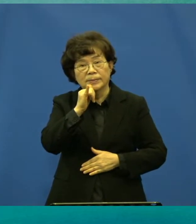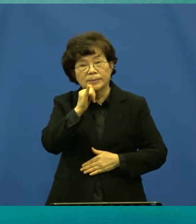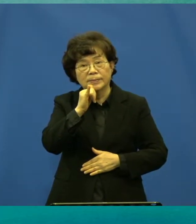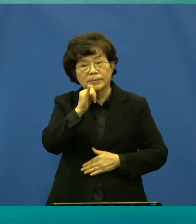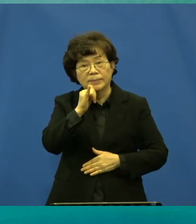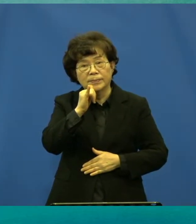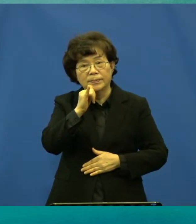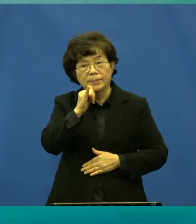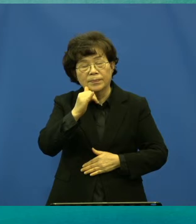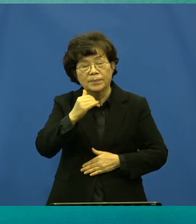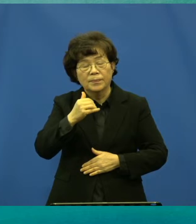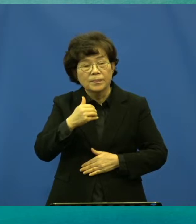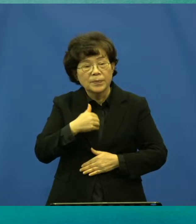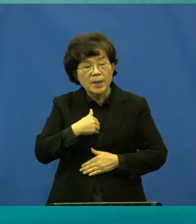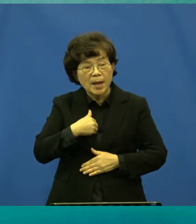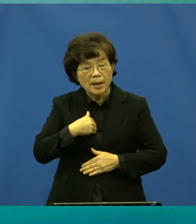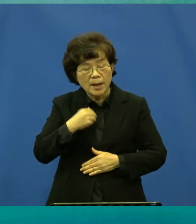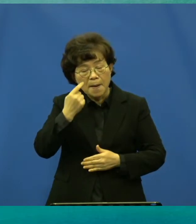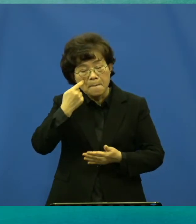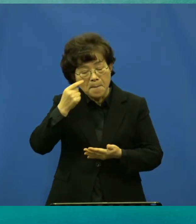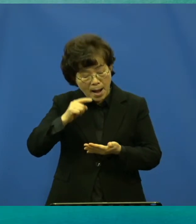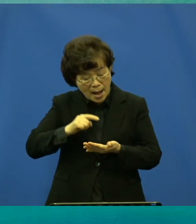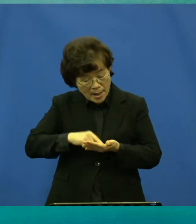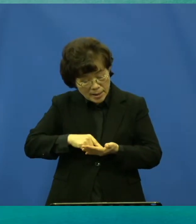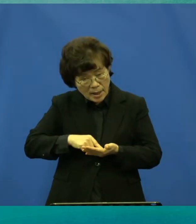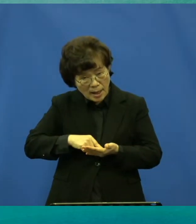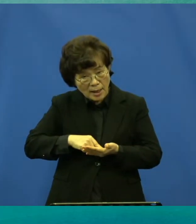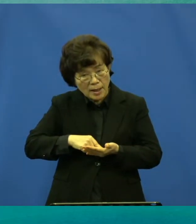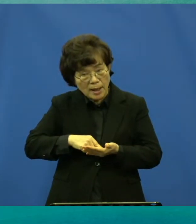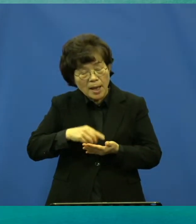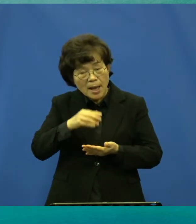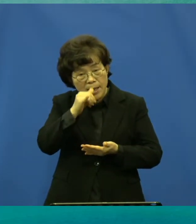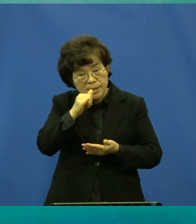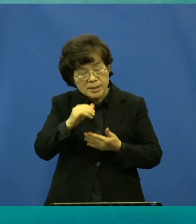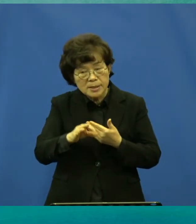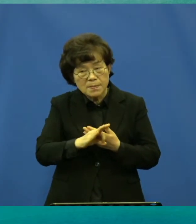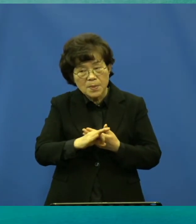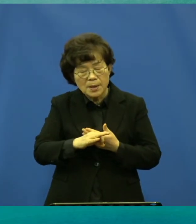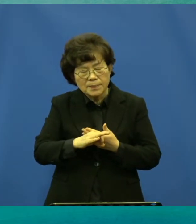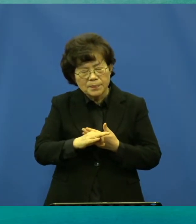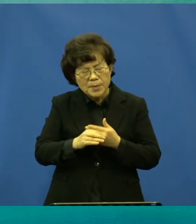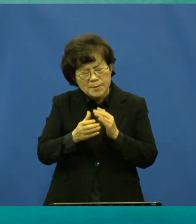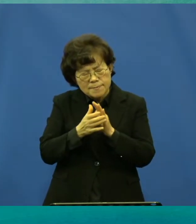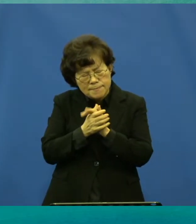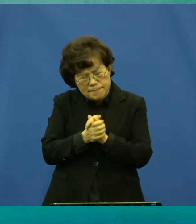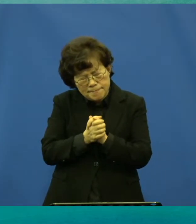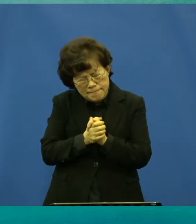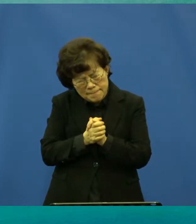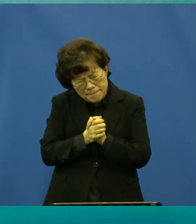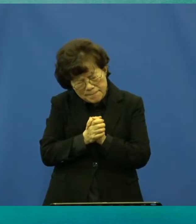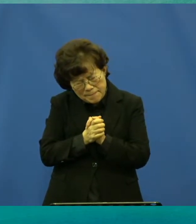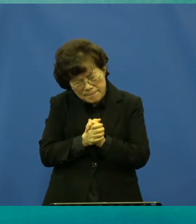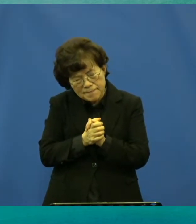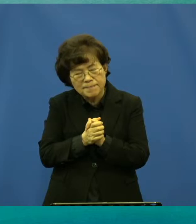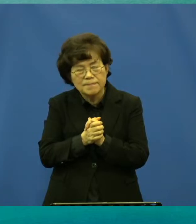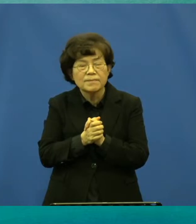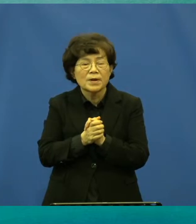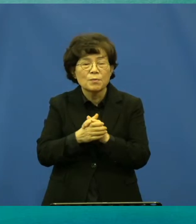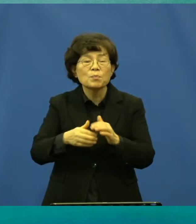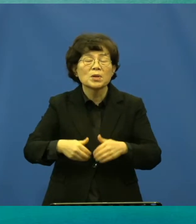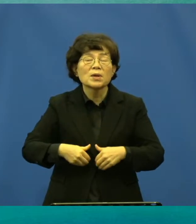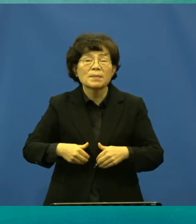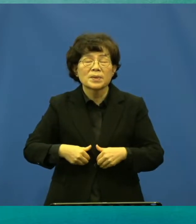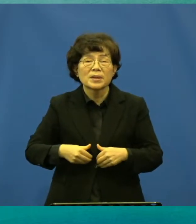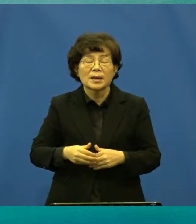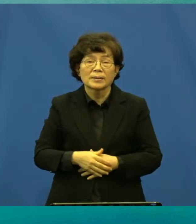내가 나에게 발견된 것들이 있을 거예요. 그걸 가지고 좀 실험을 하고 가야 합니다.